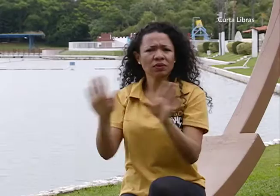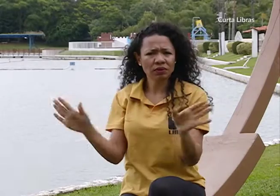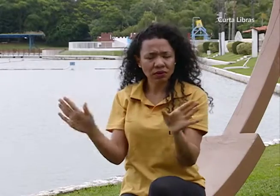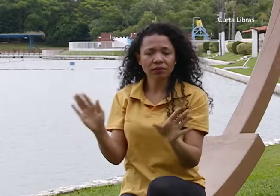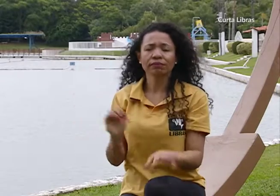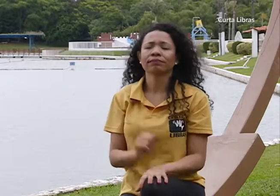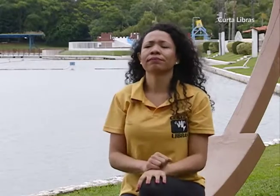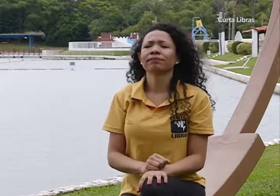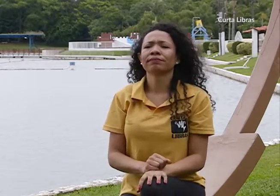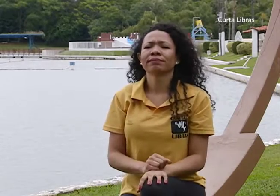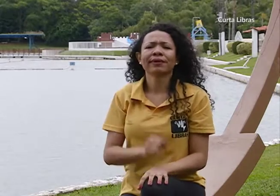e pronto.